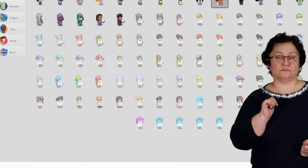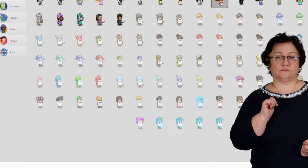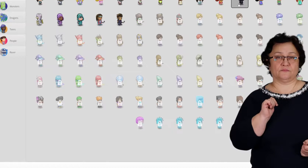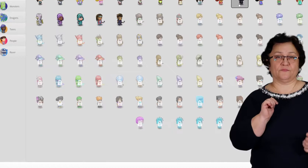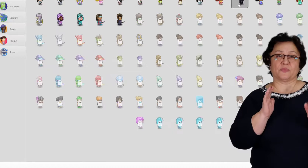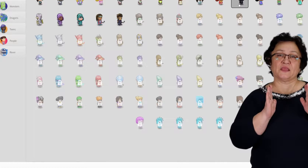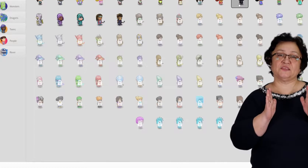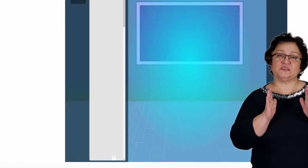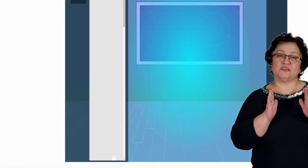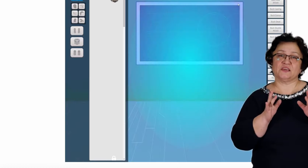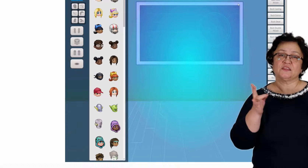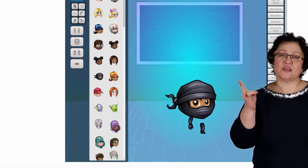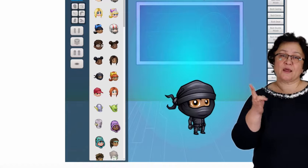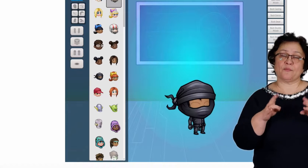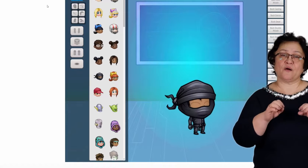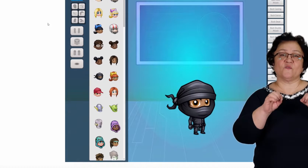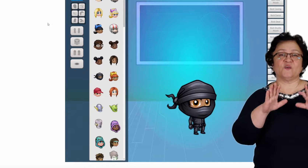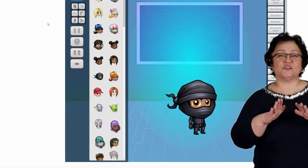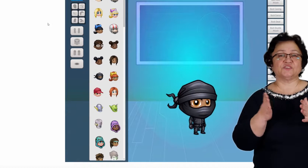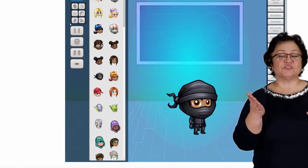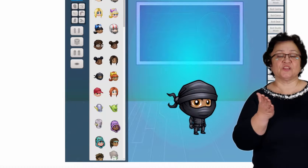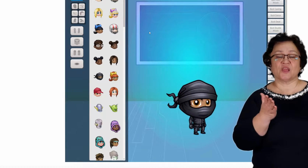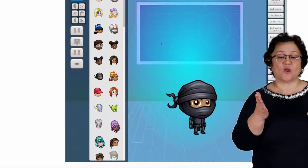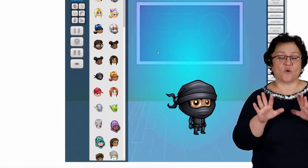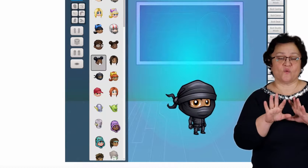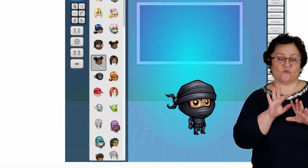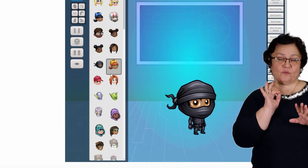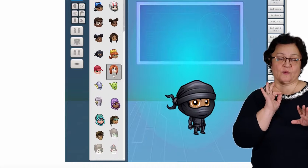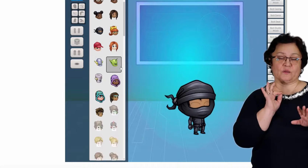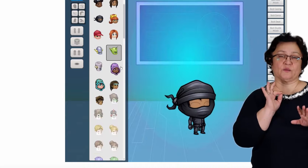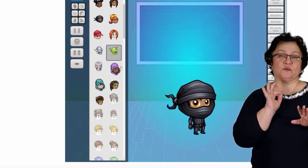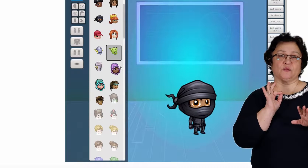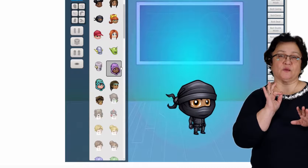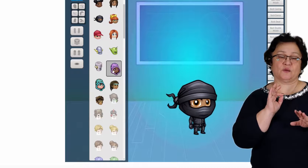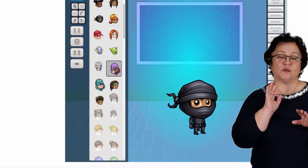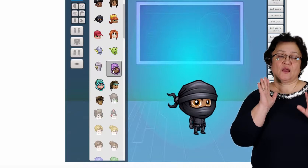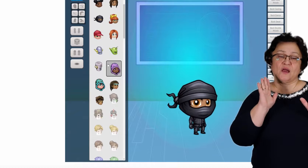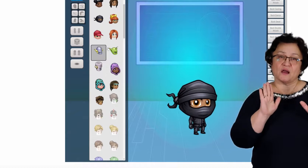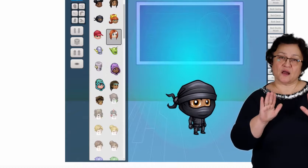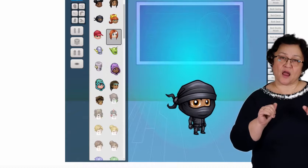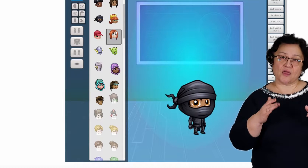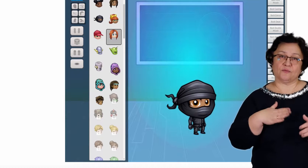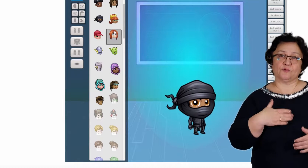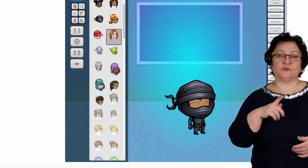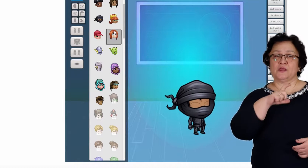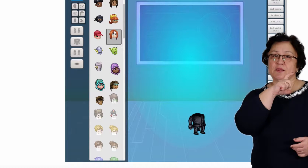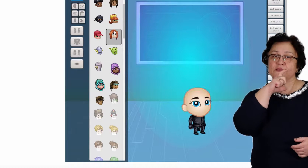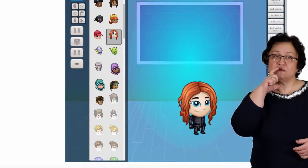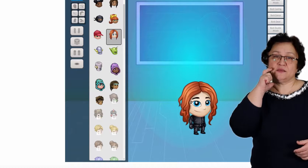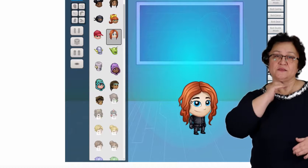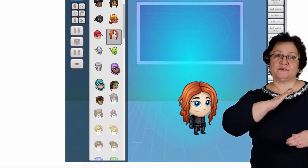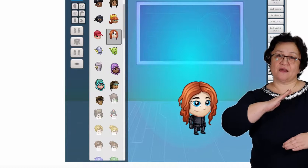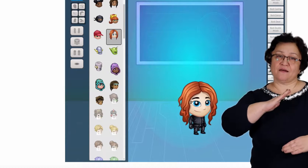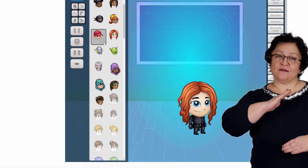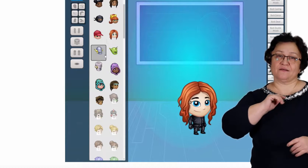Тільки треба вирішити якого. Так, хай буде ніндзя.